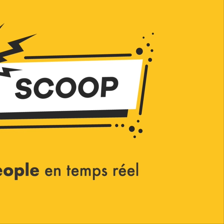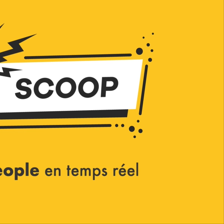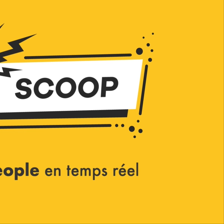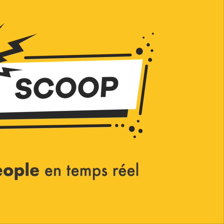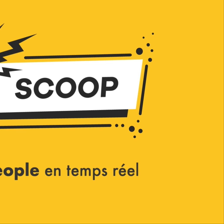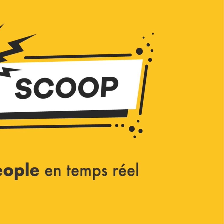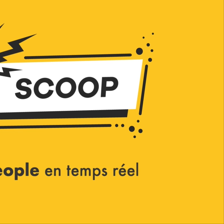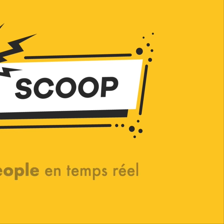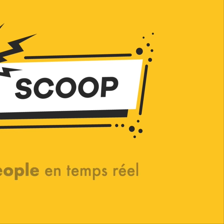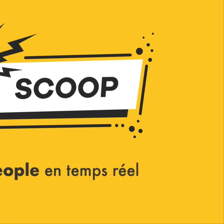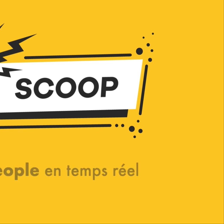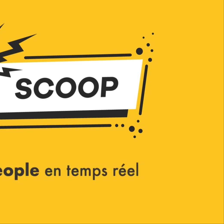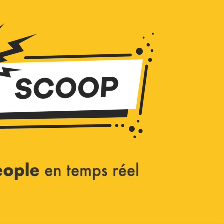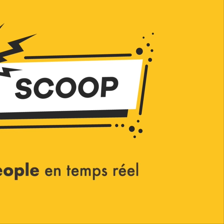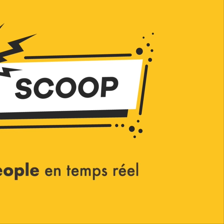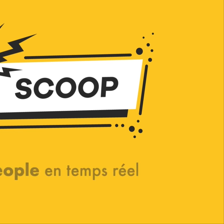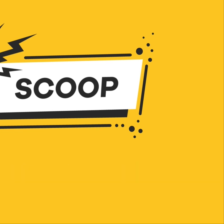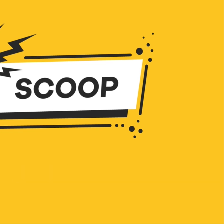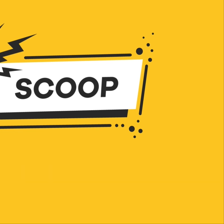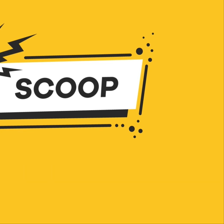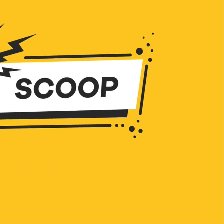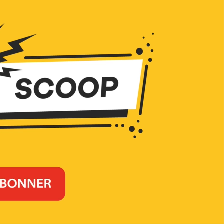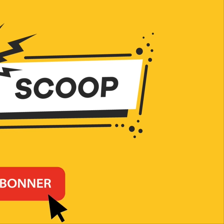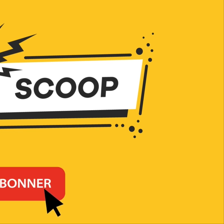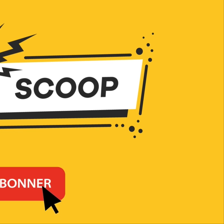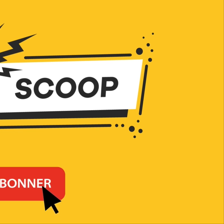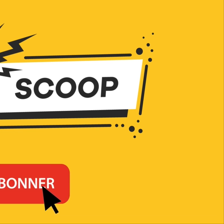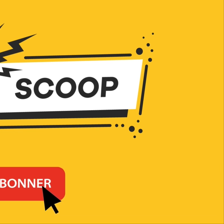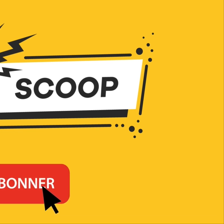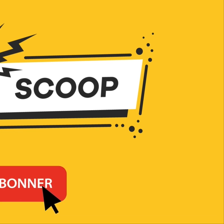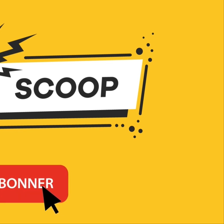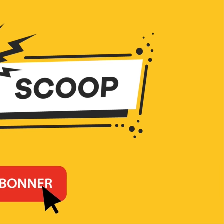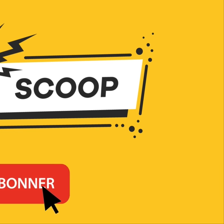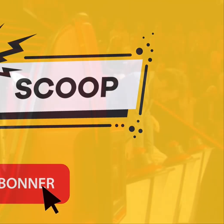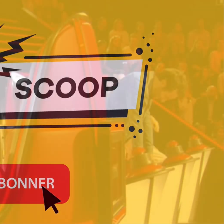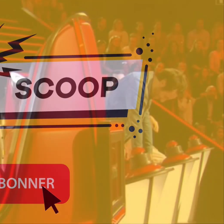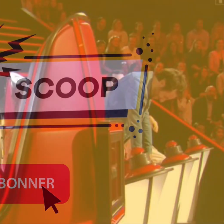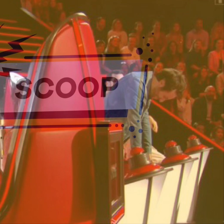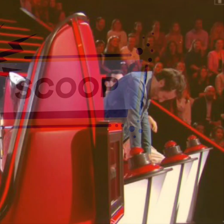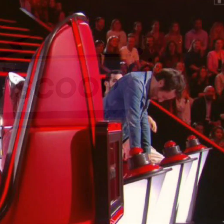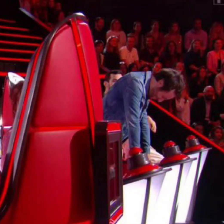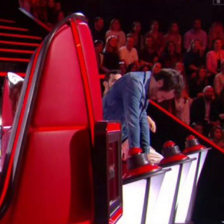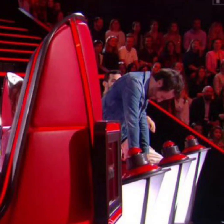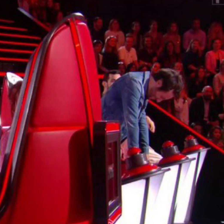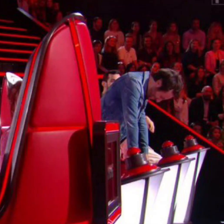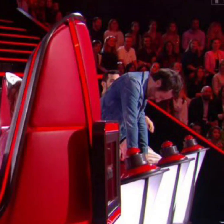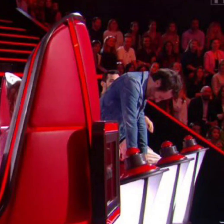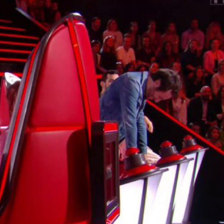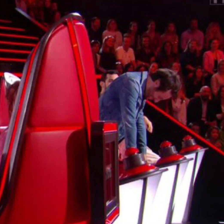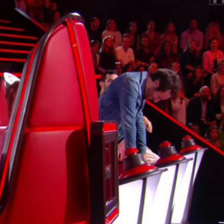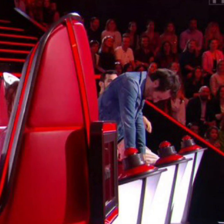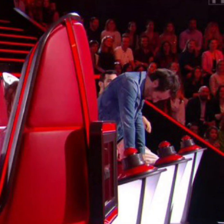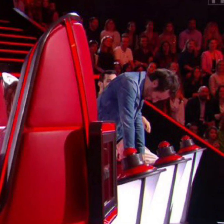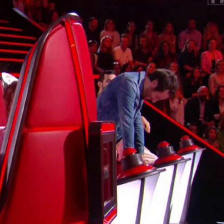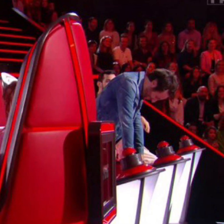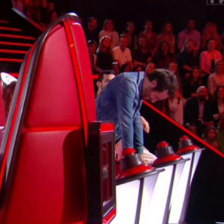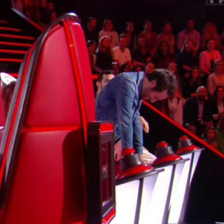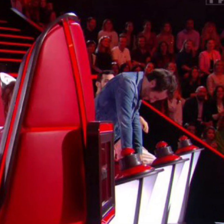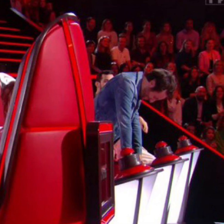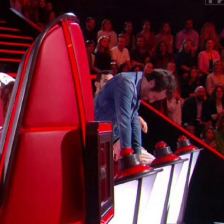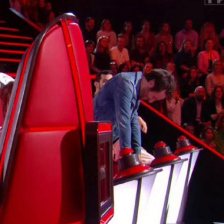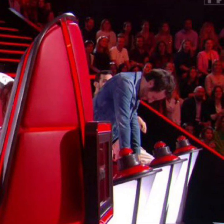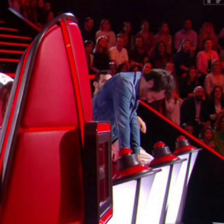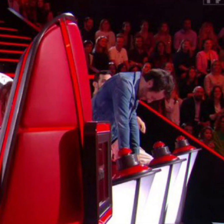elle est spontanément montée sur scène samedi 11 mars Charles katere ancien candidate de la saison 2 stars à passer le Vogue de The Voice